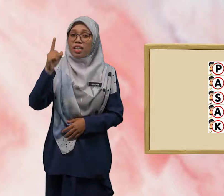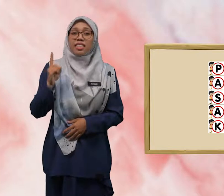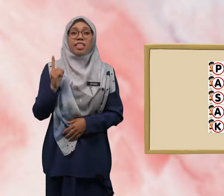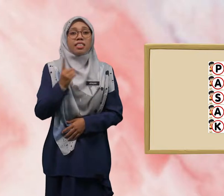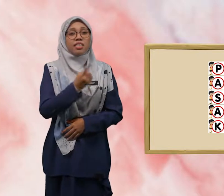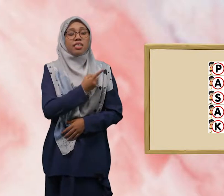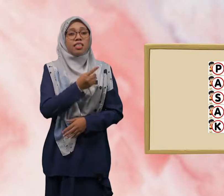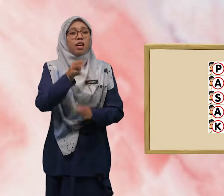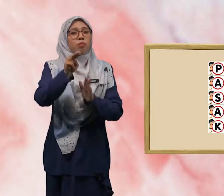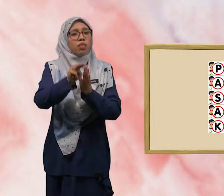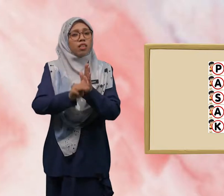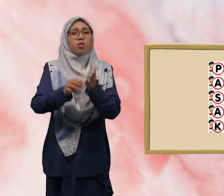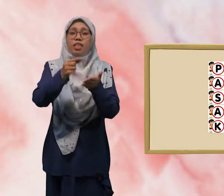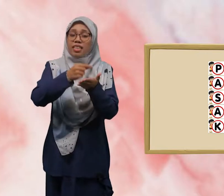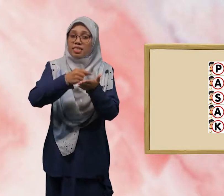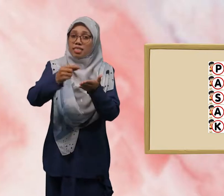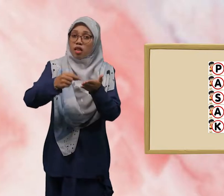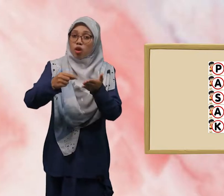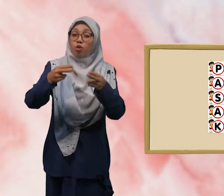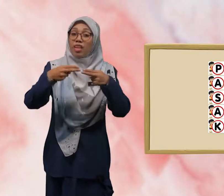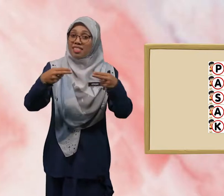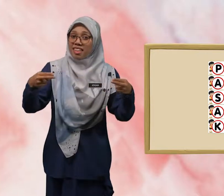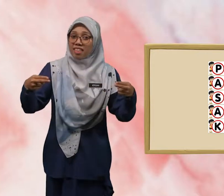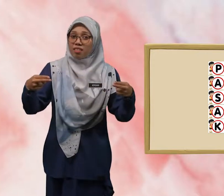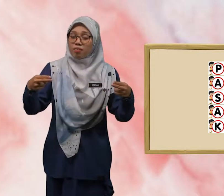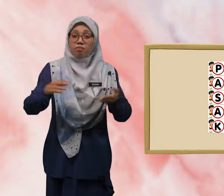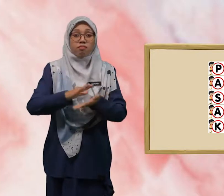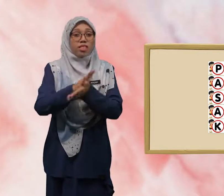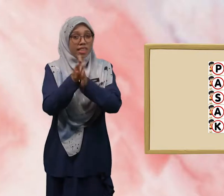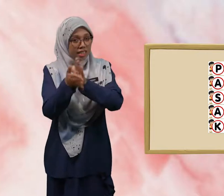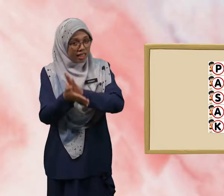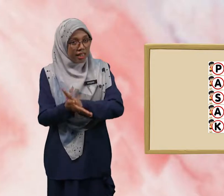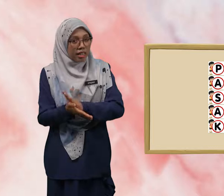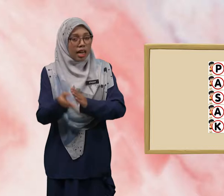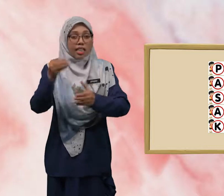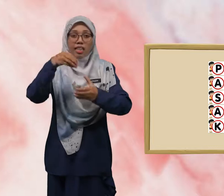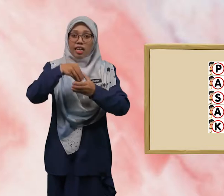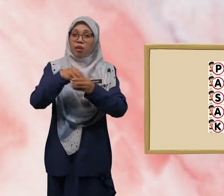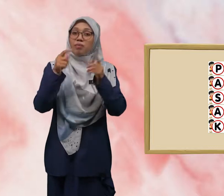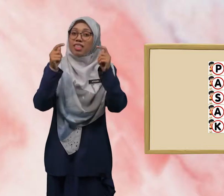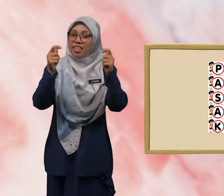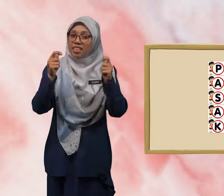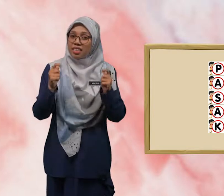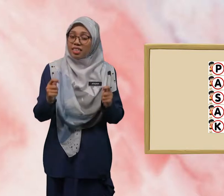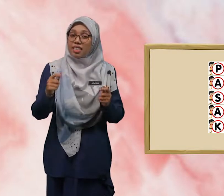kita menulis ulasan jadi dalam teknik